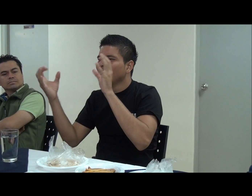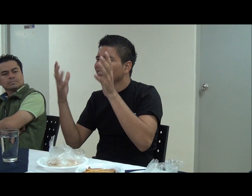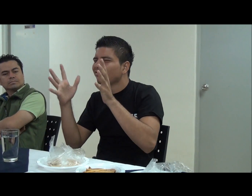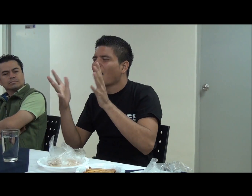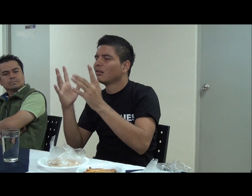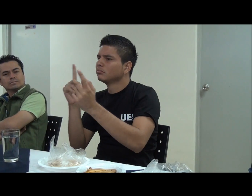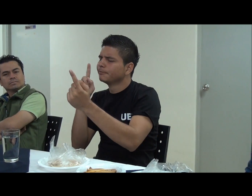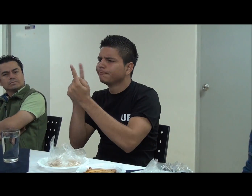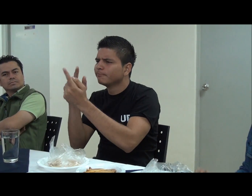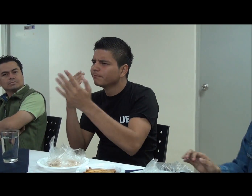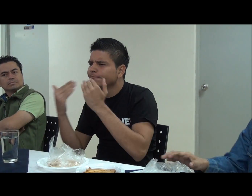sordos y